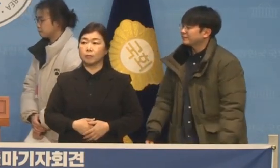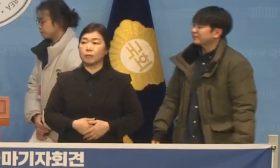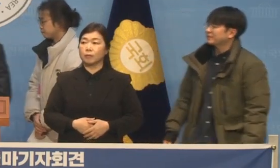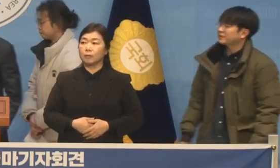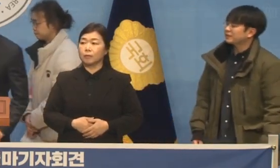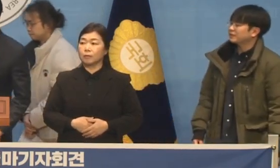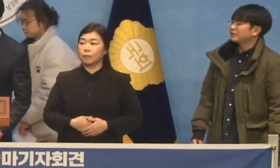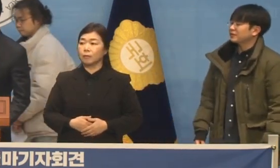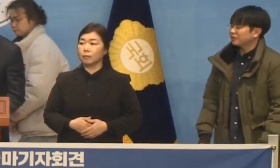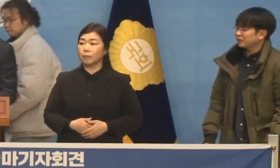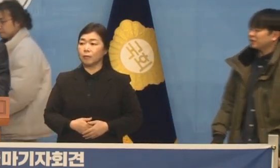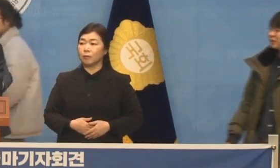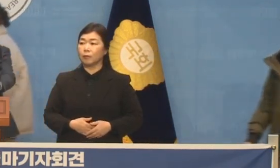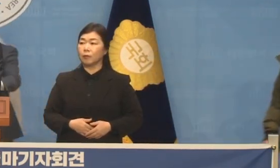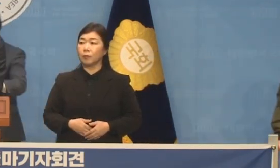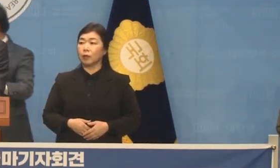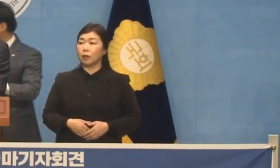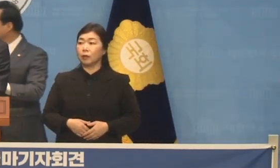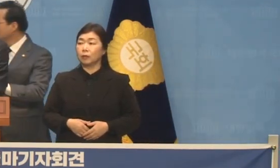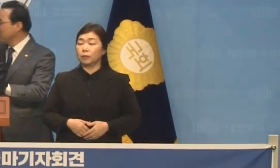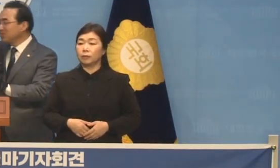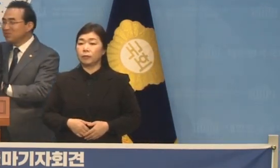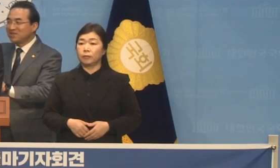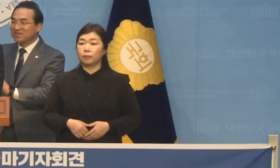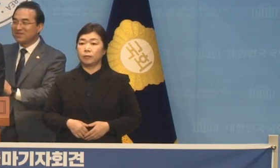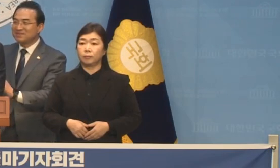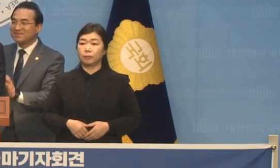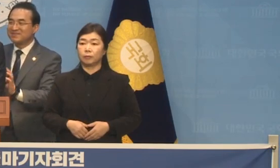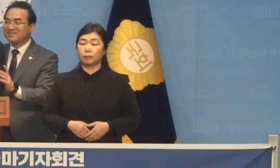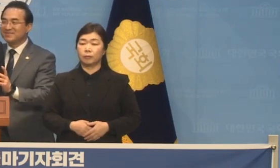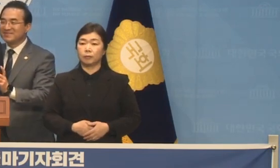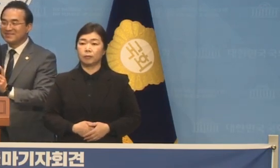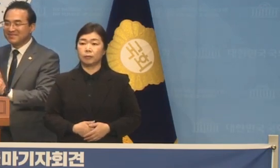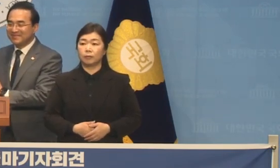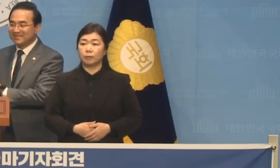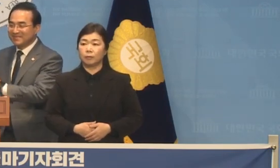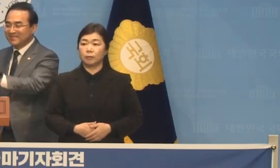아, 네네. 네. 우리 이탄 의원님 들어오세요.